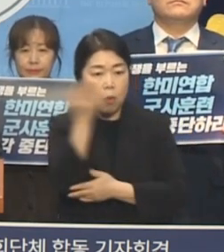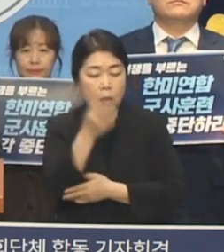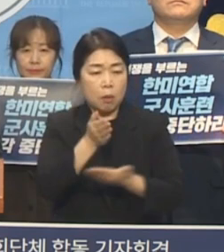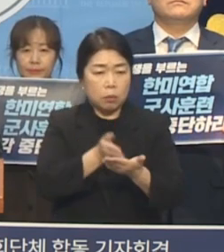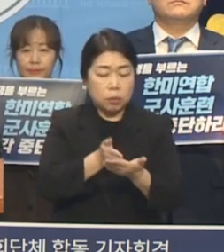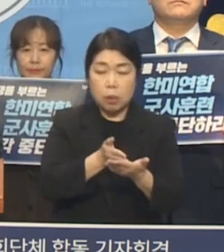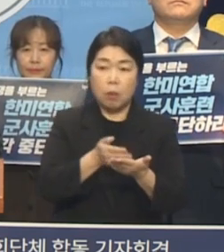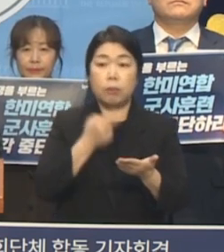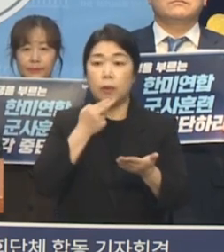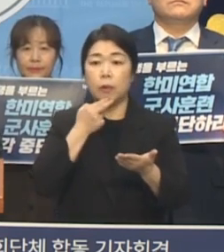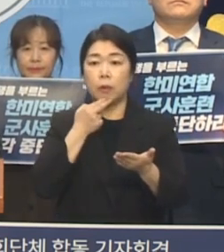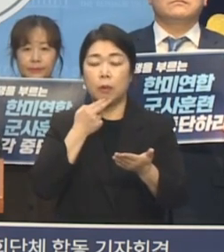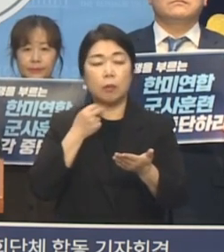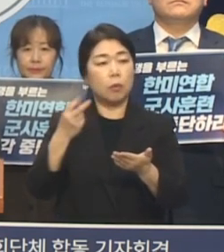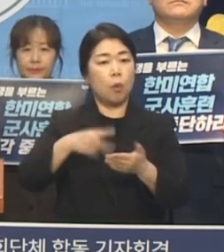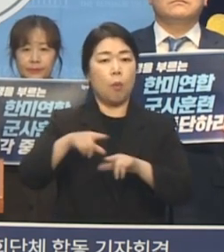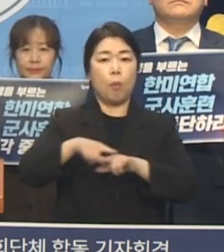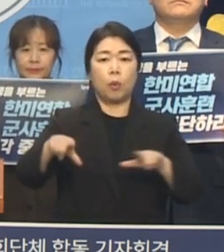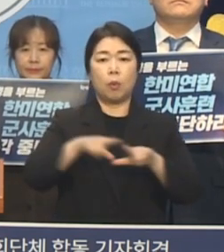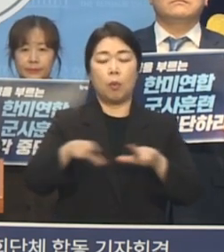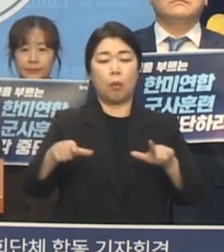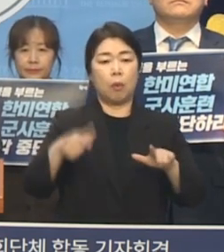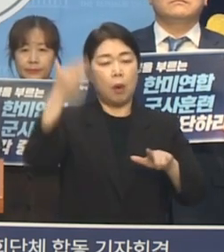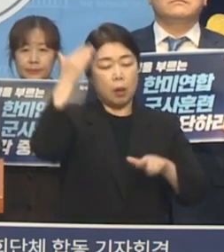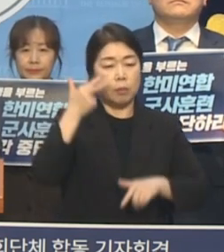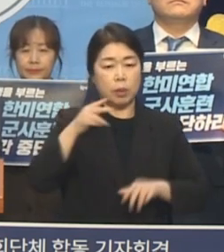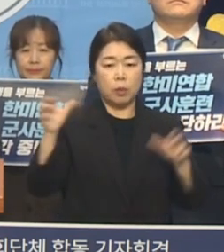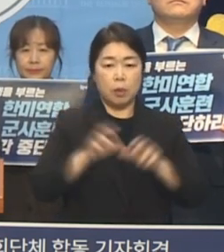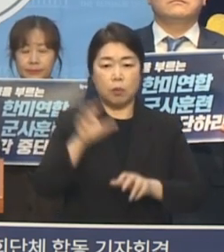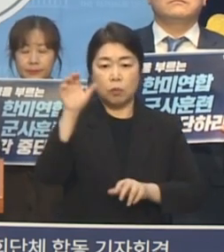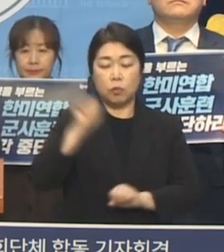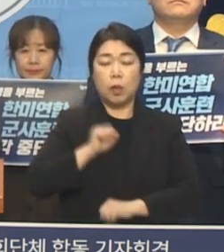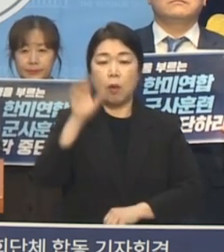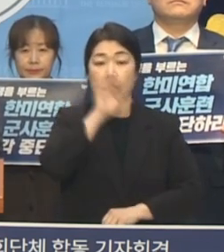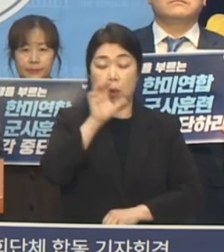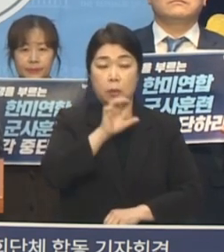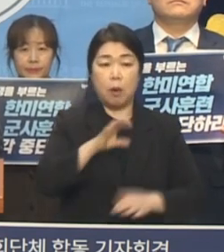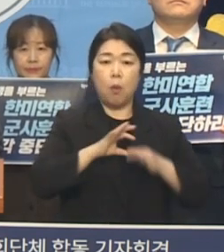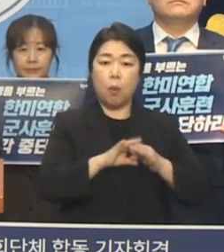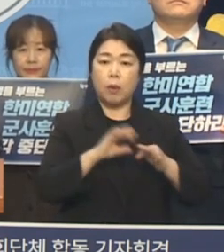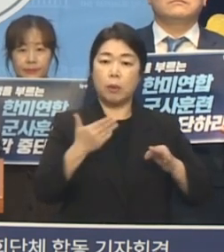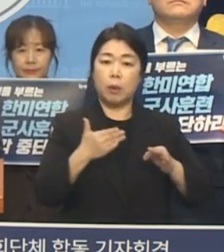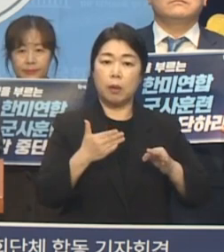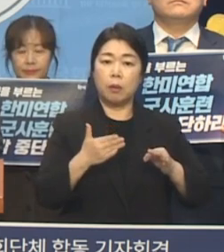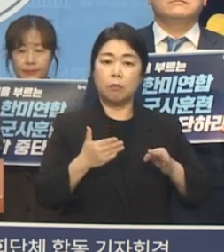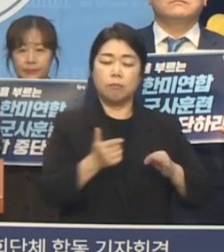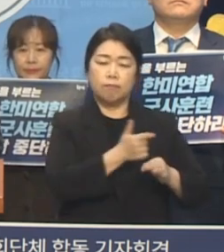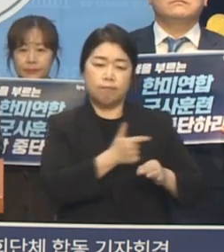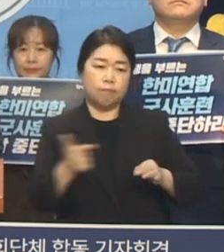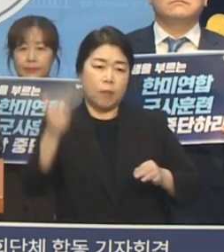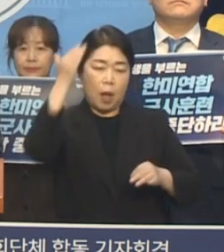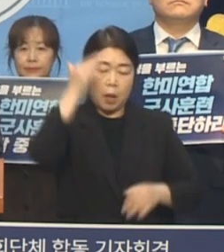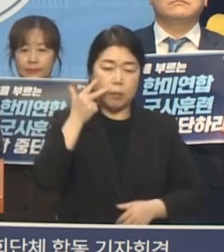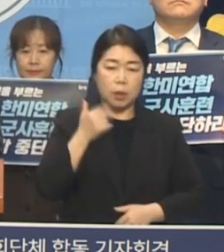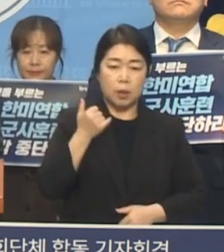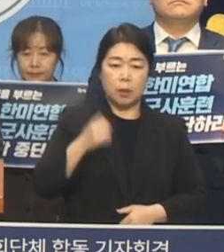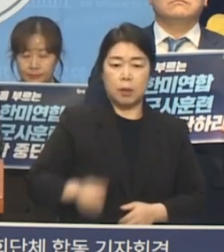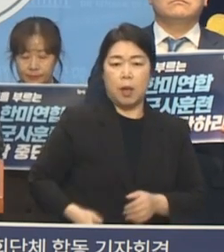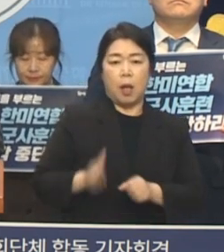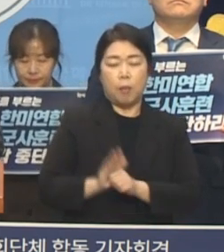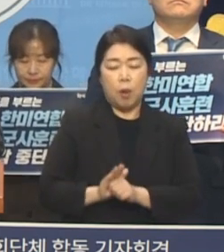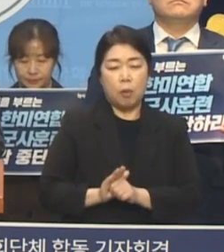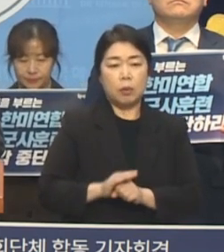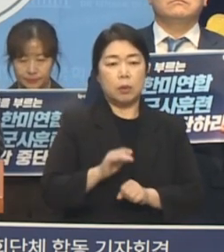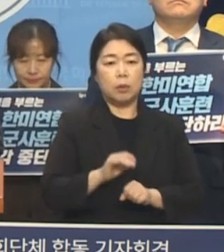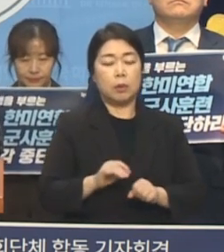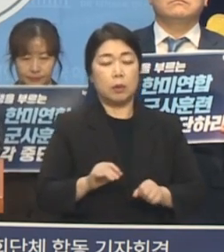나오지 않았고 통상 한미연합 군사훈련과 연계해 진행해 오던 대규모 한미 해병대 연합